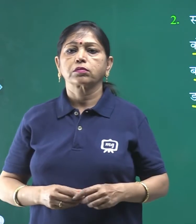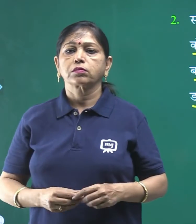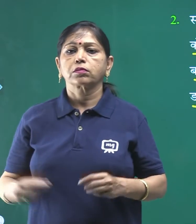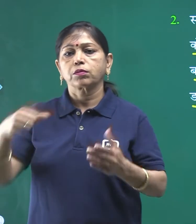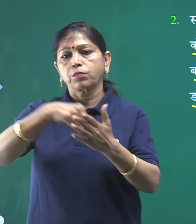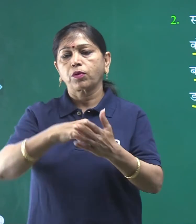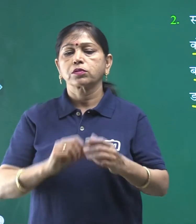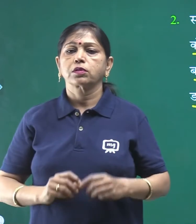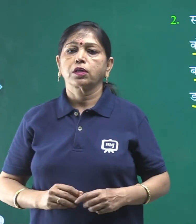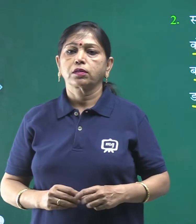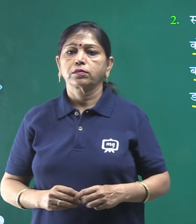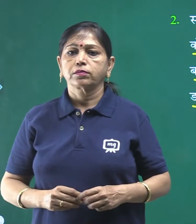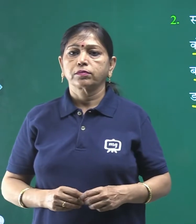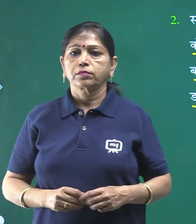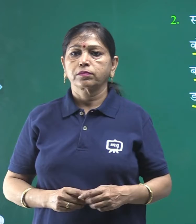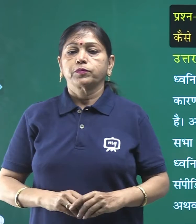पहुंचती है।